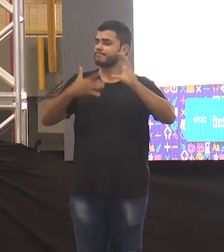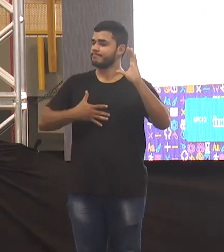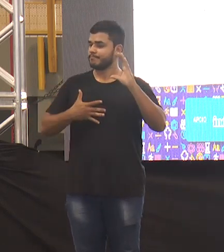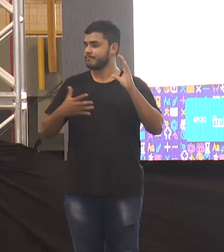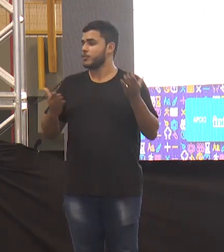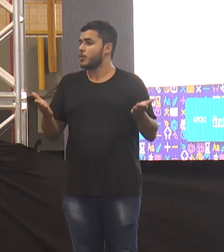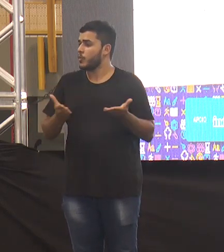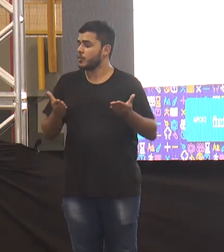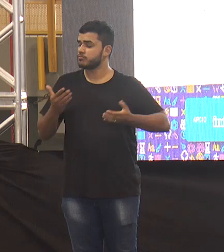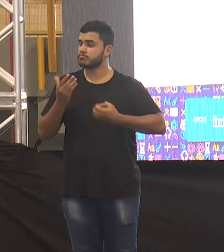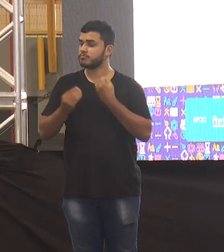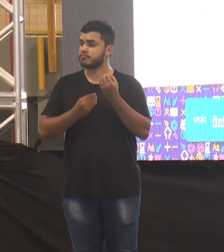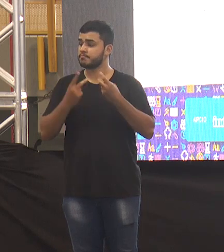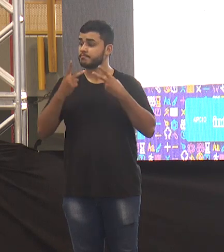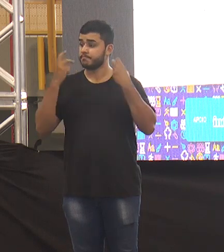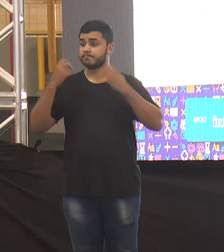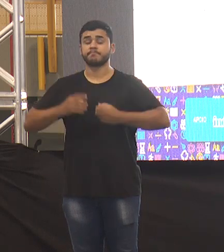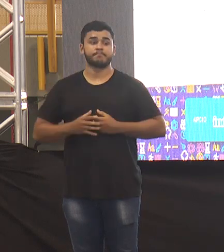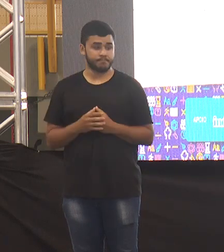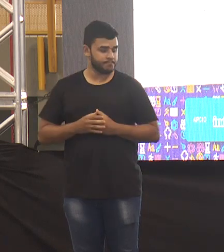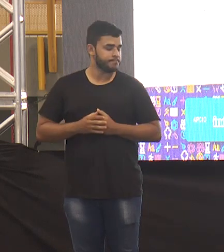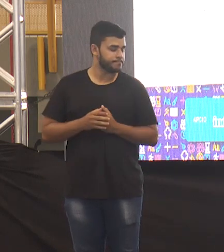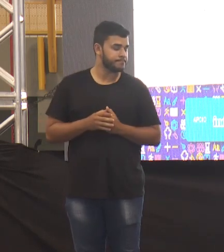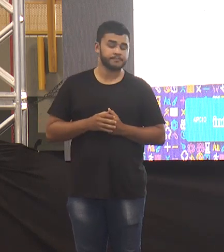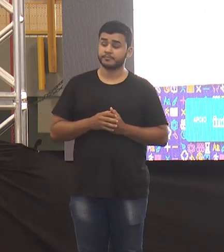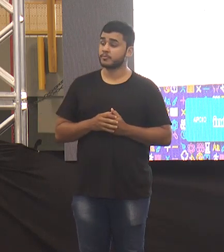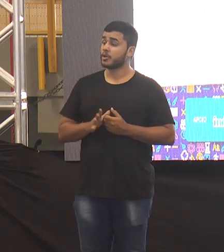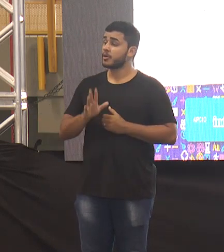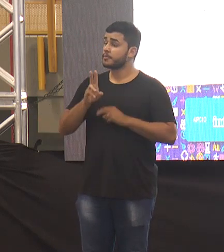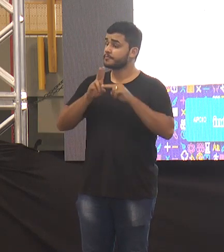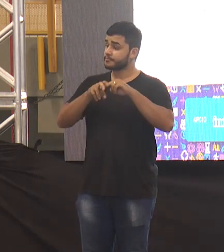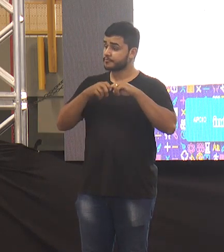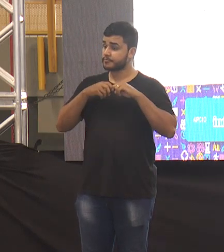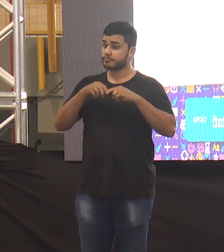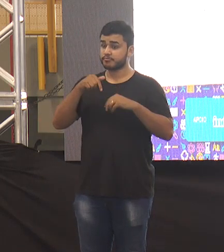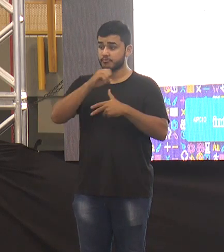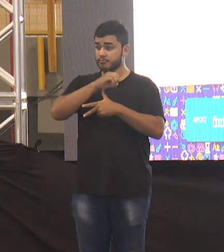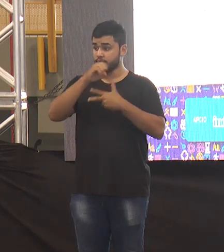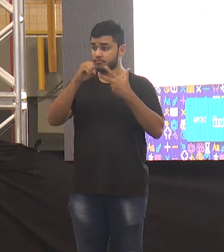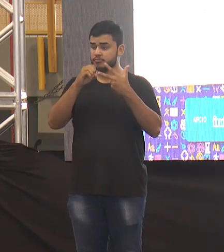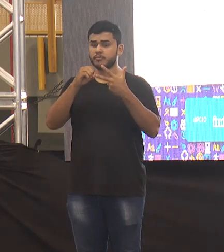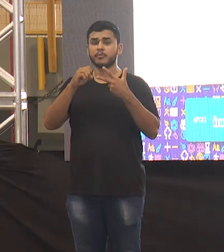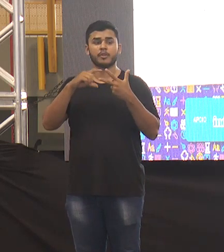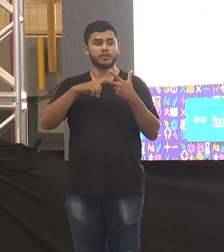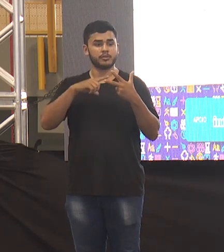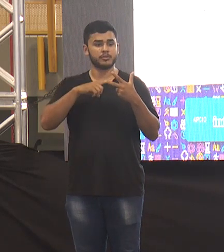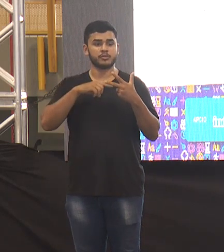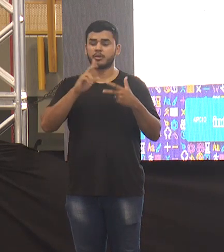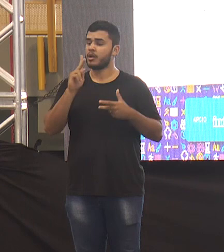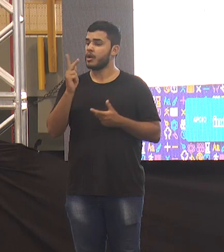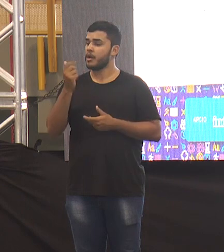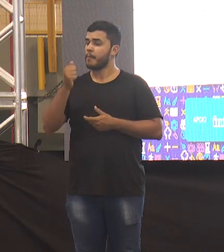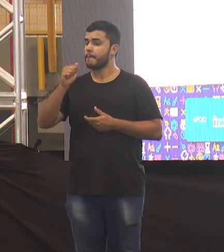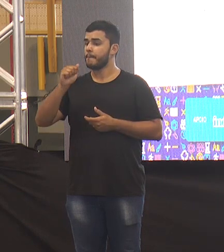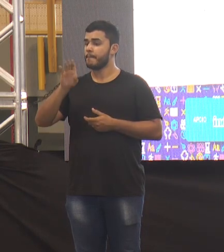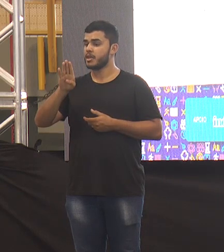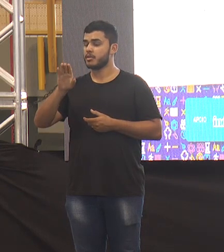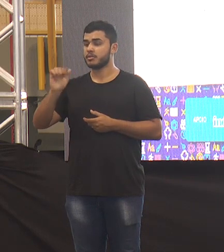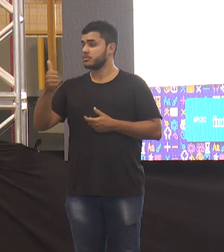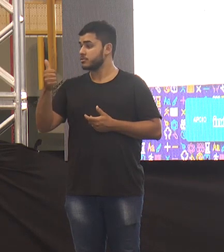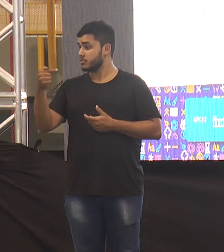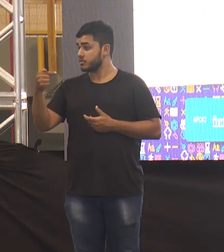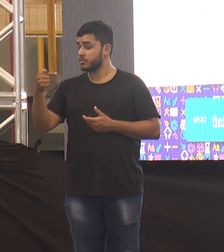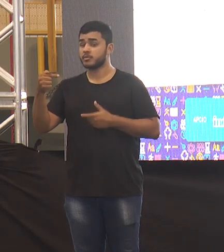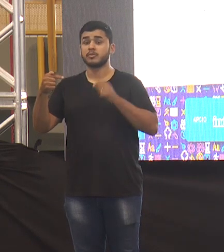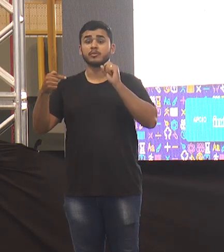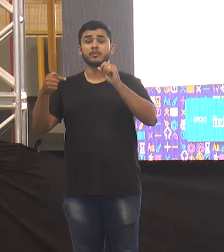como esse espírito realista ainda se manifesta hoje. Então, o Enem tem uma habilidade, que é a habilidade 17,